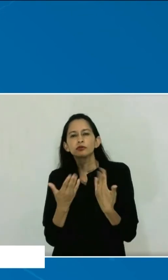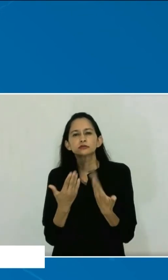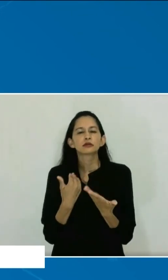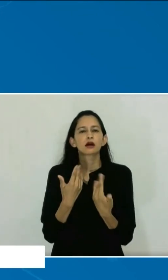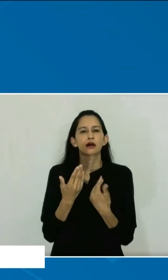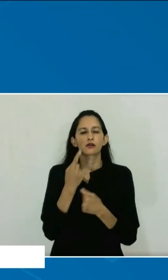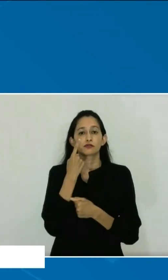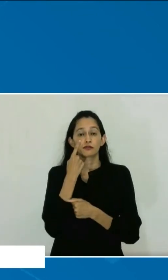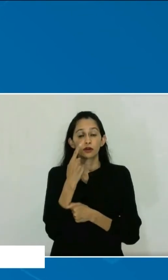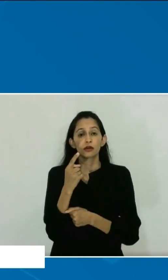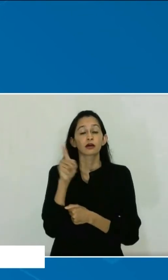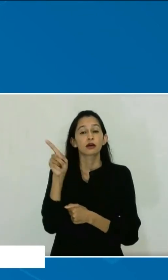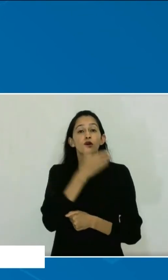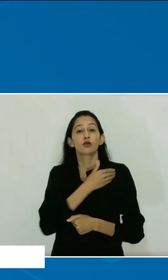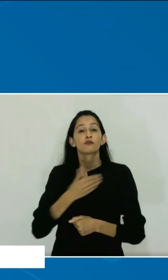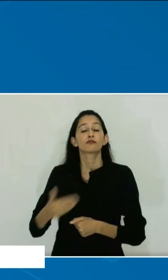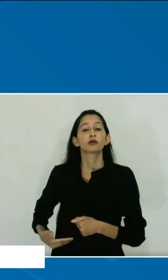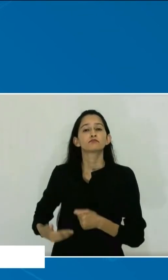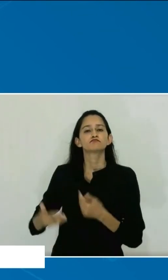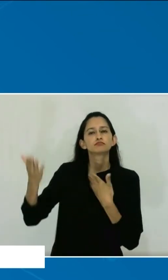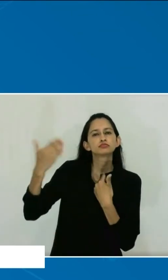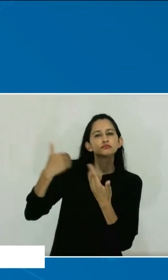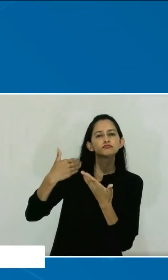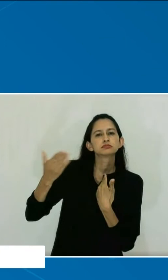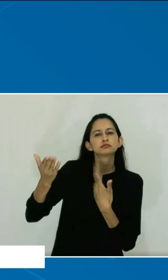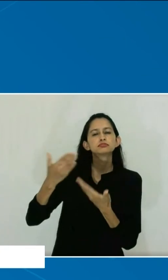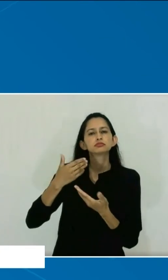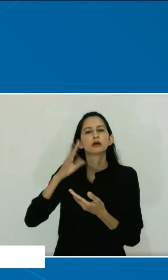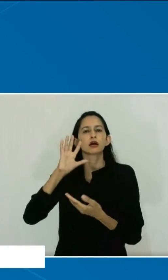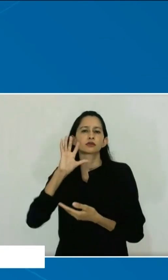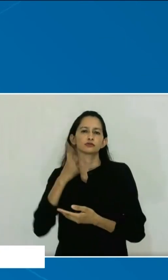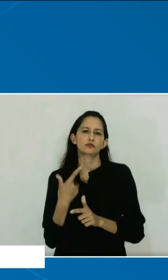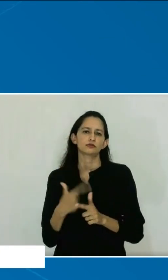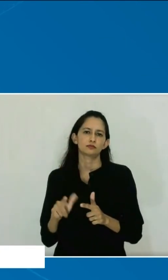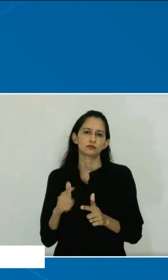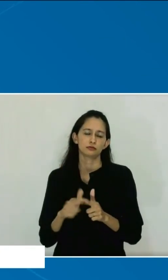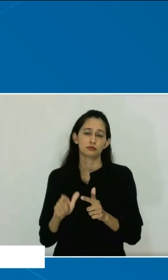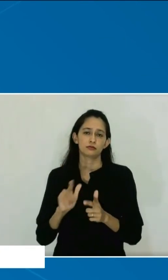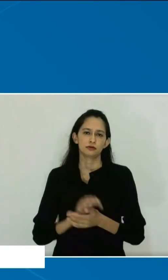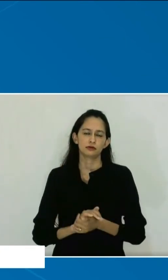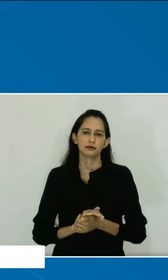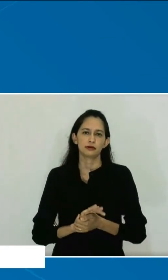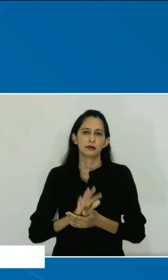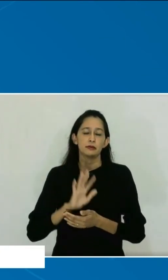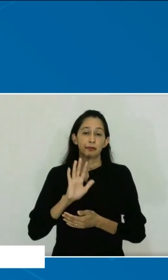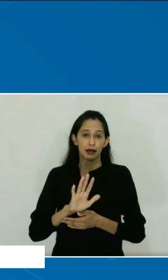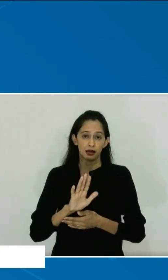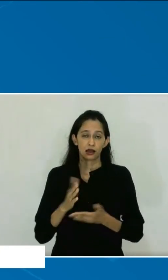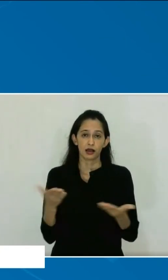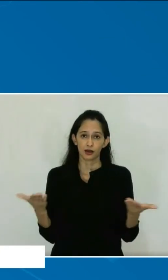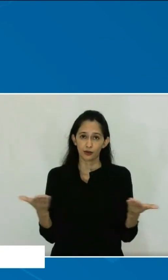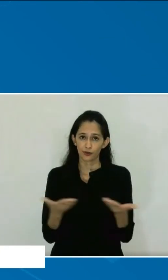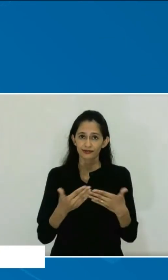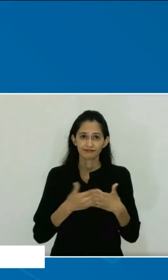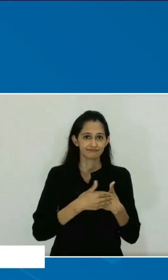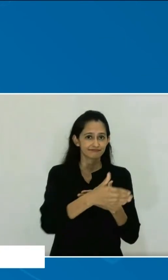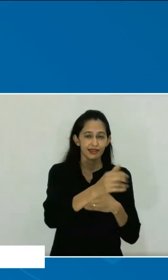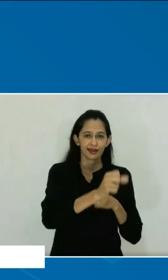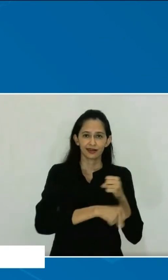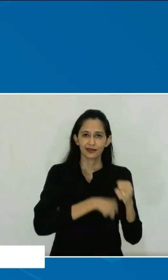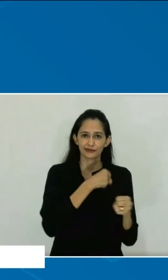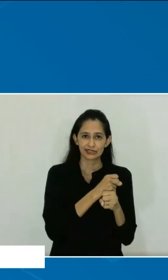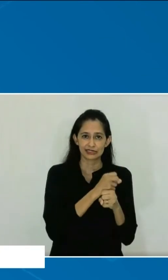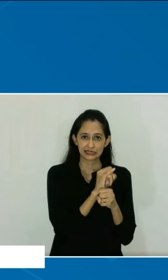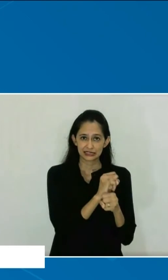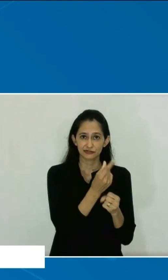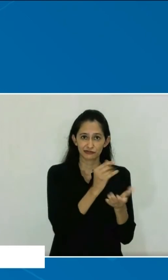com os responsáveis para tentar dialogar e chegar num contraponto. Mas o cenário para o próximo ano é realmente um cenário